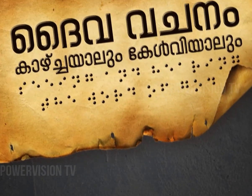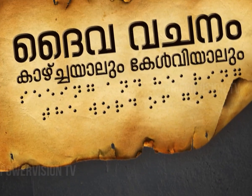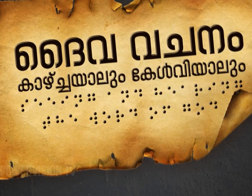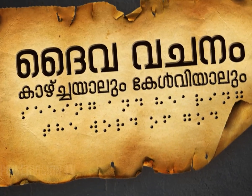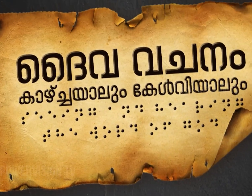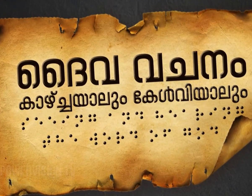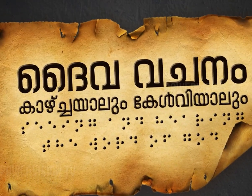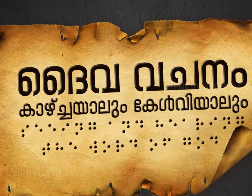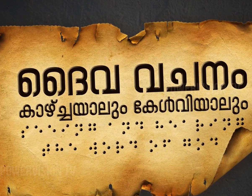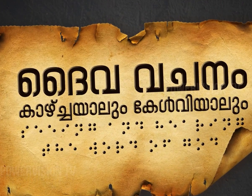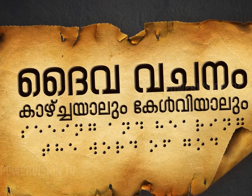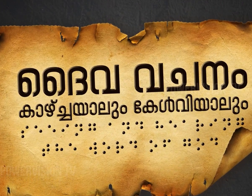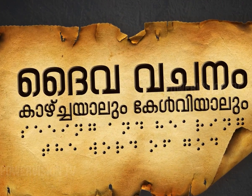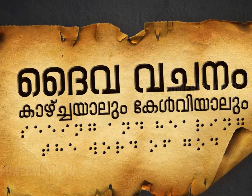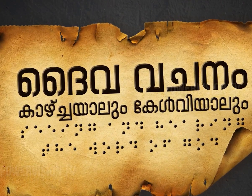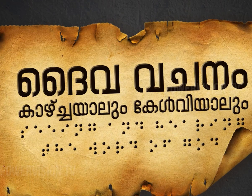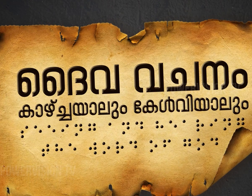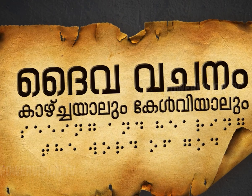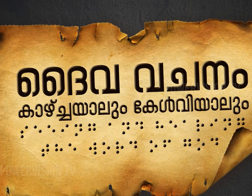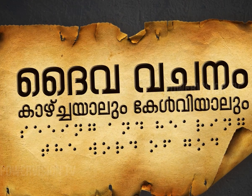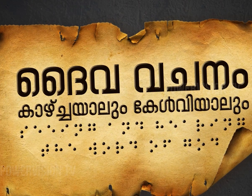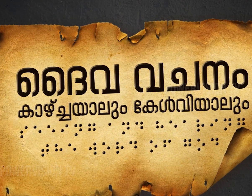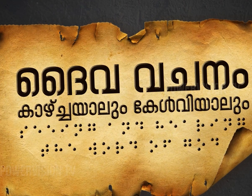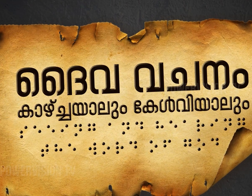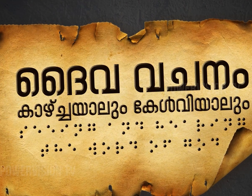ദൈവവചനം കാഴ്ചയാലും കേൾവിയാലും.